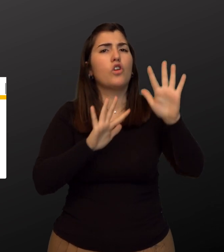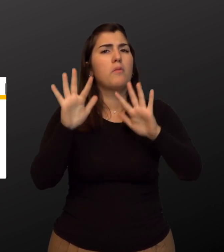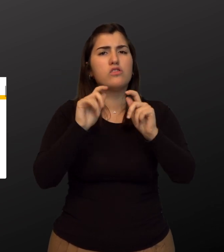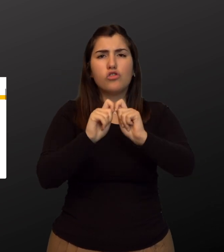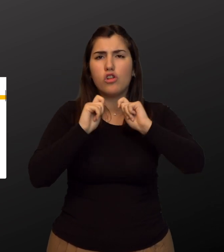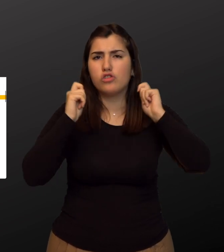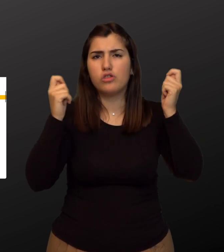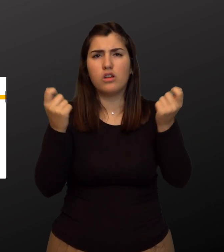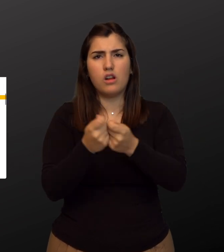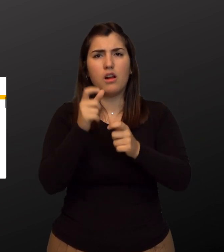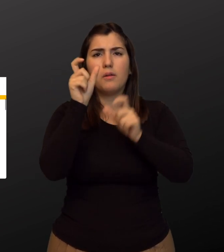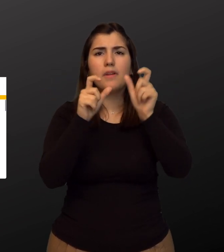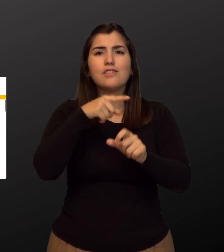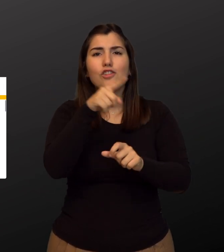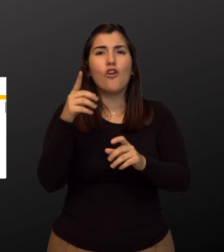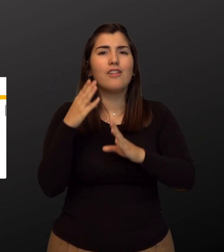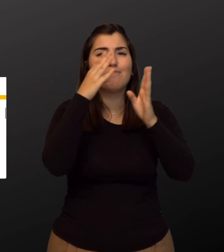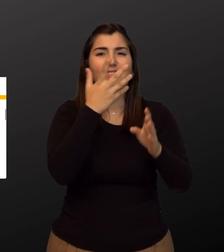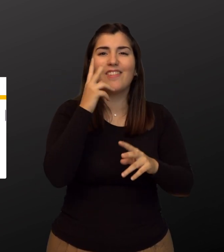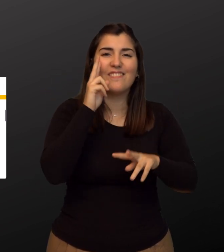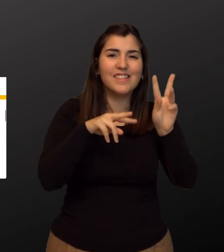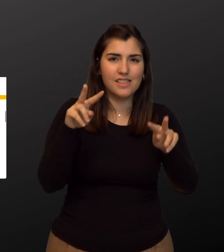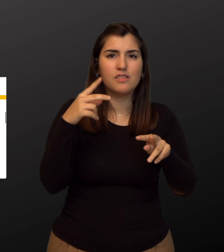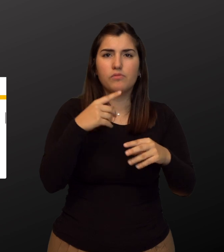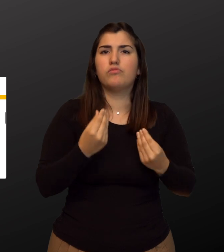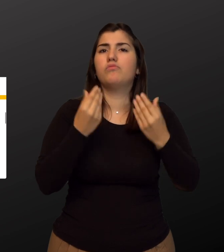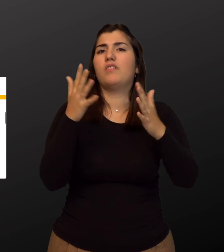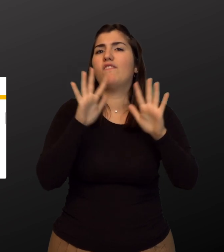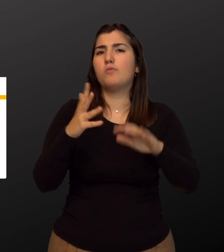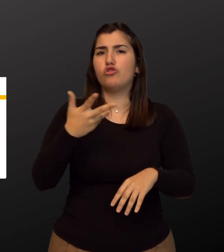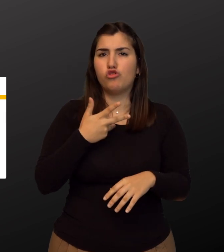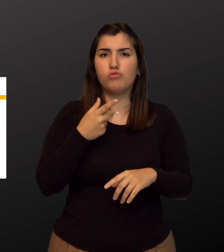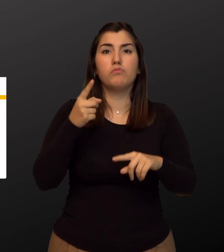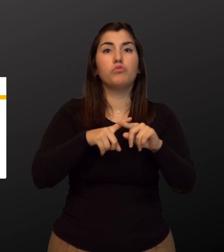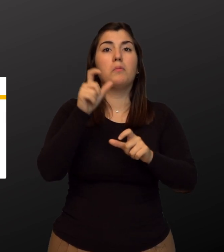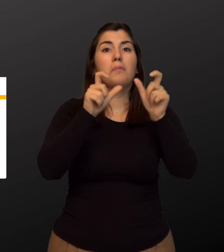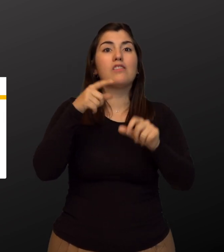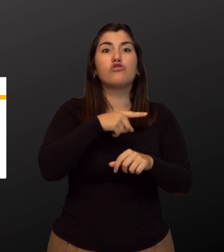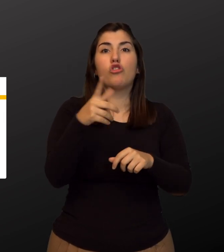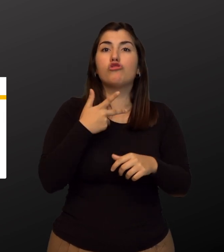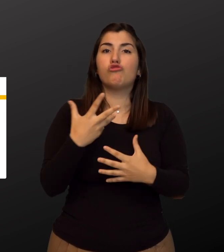i visitatori e troverete anche informazioni per i visitatori con